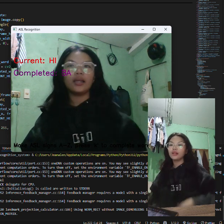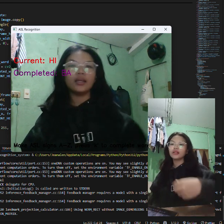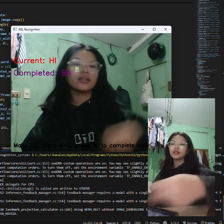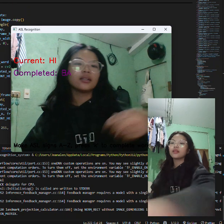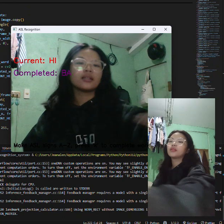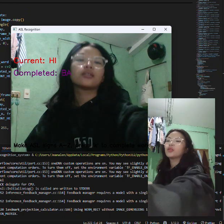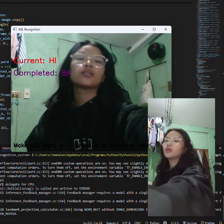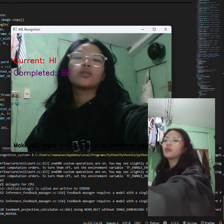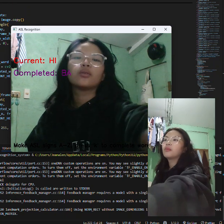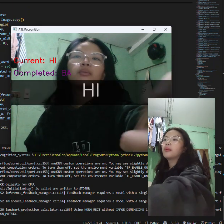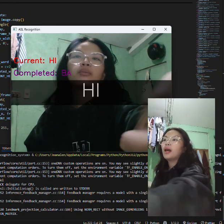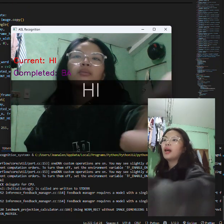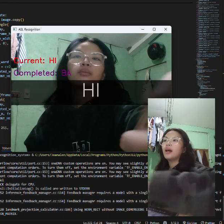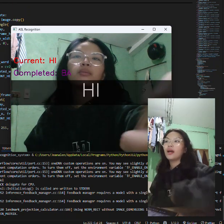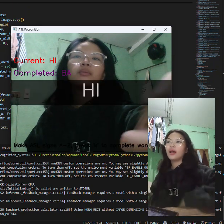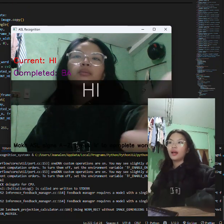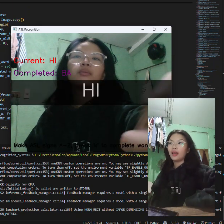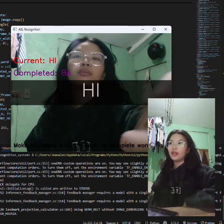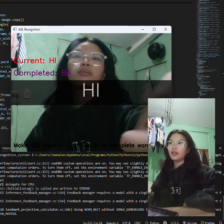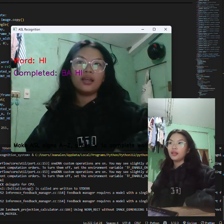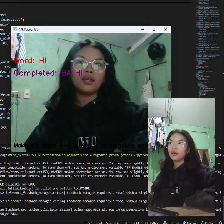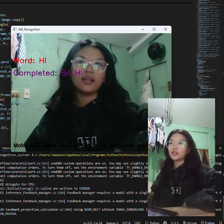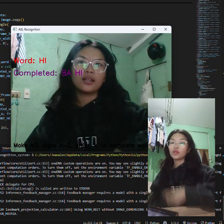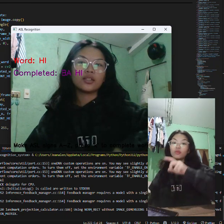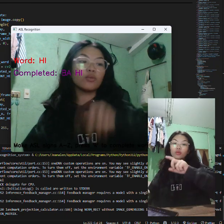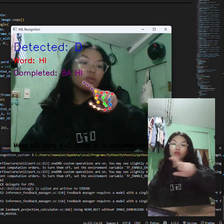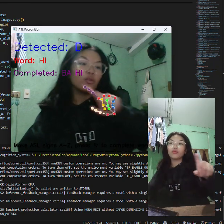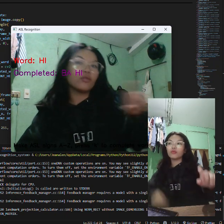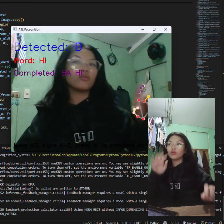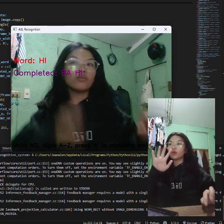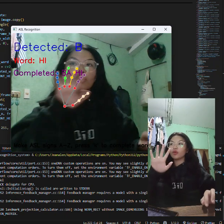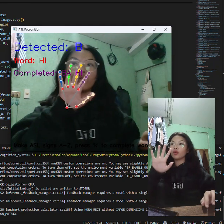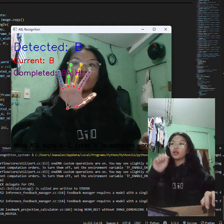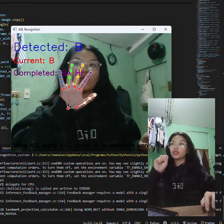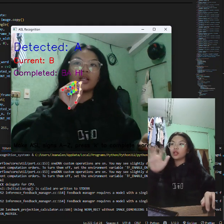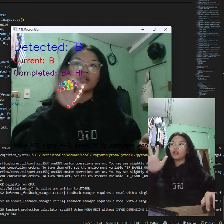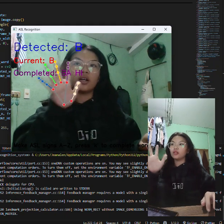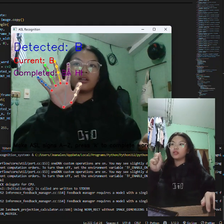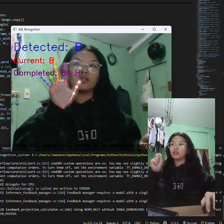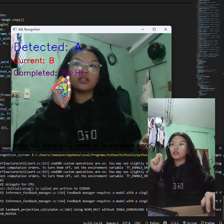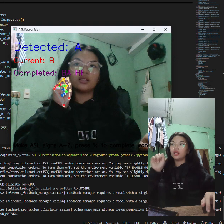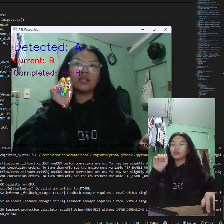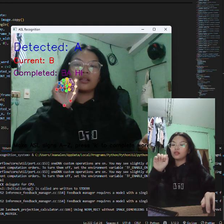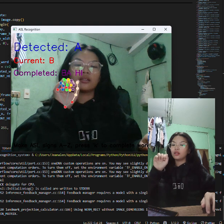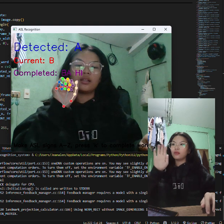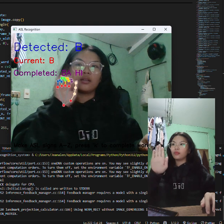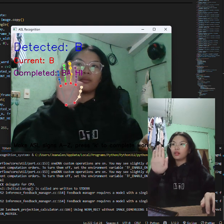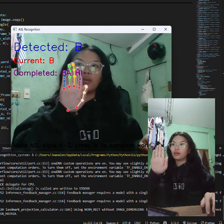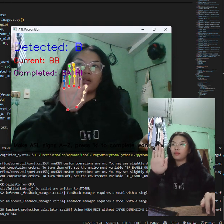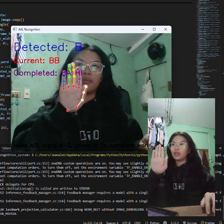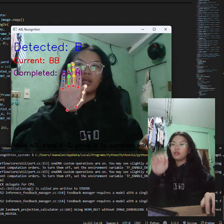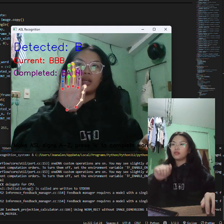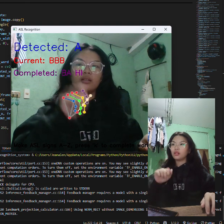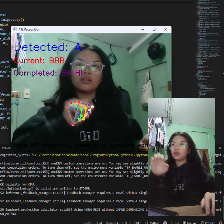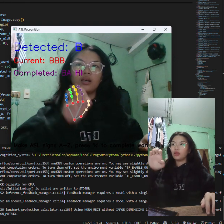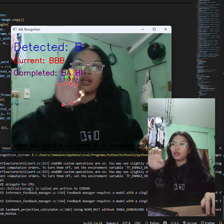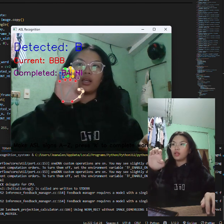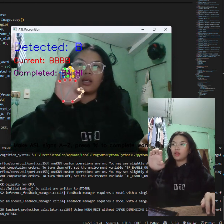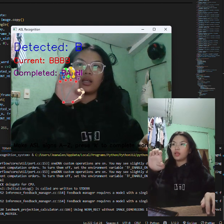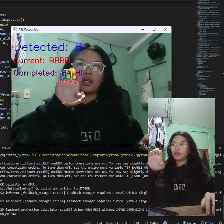I, so, ba, I, so ko na siya, like, B,